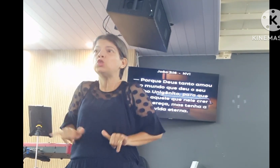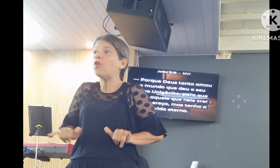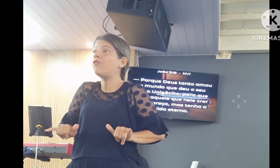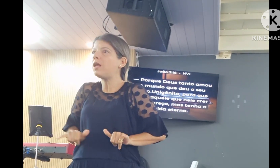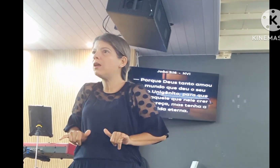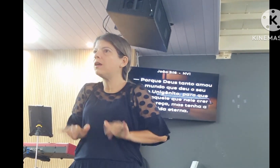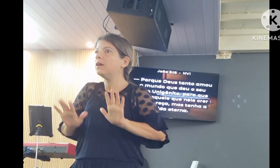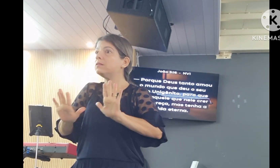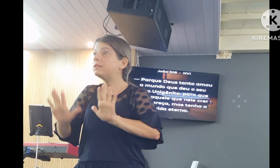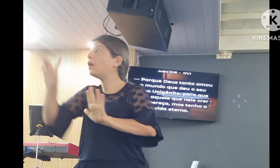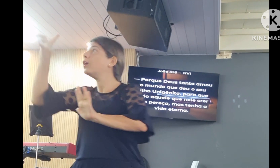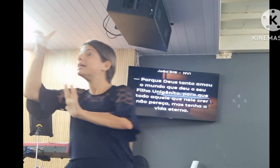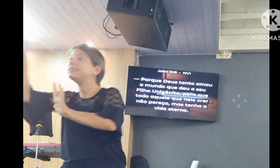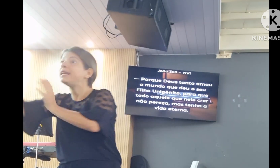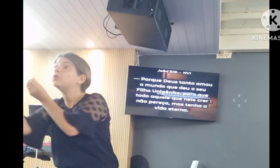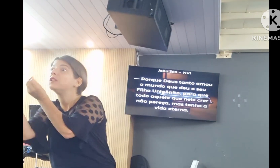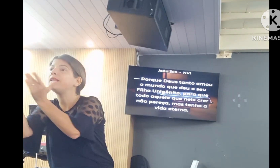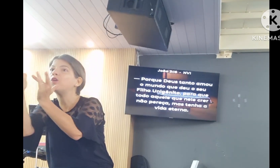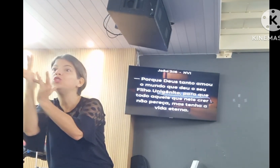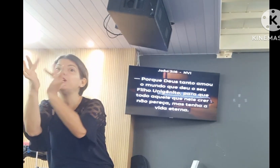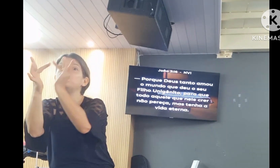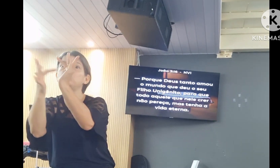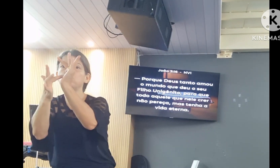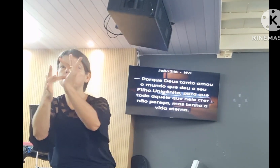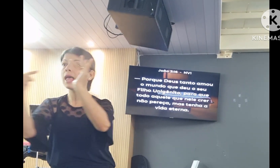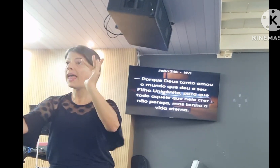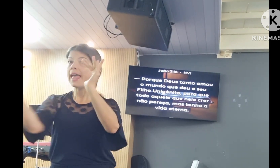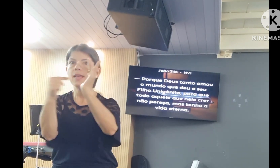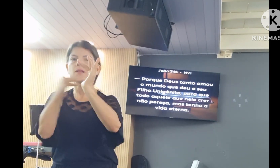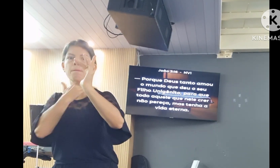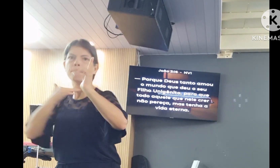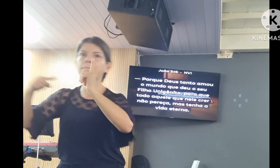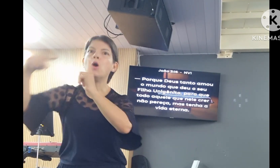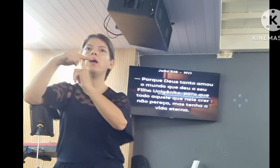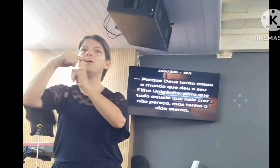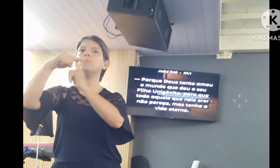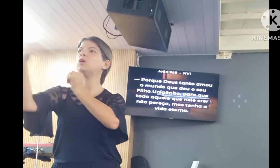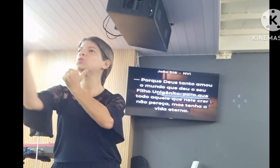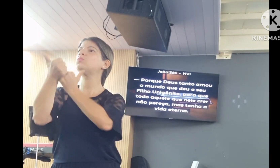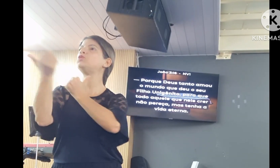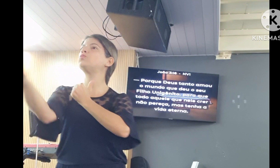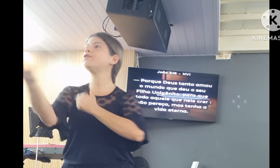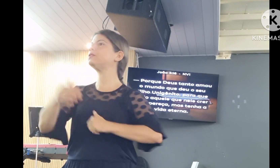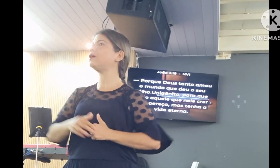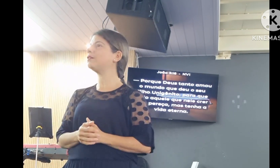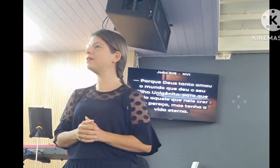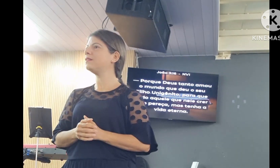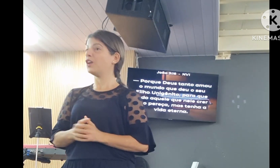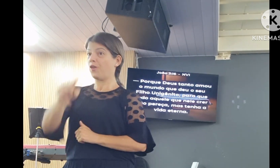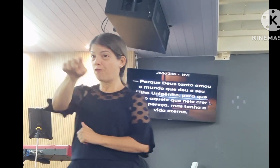enviou Jesus, o Filho unigênito, para morrer no nosso lugar, para assumir o